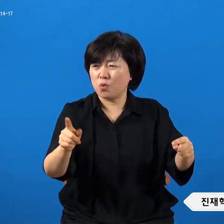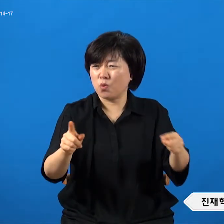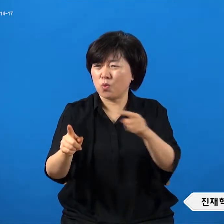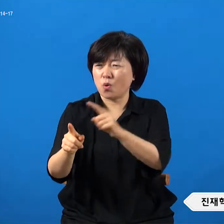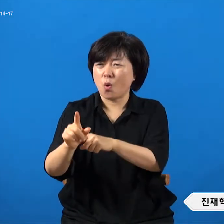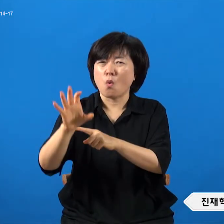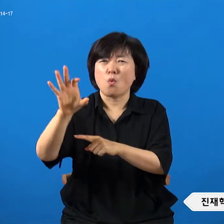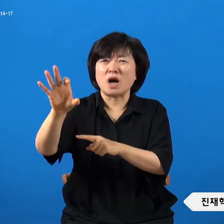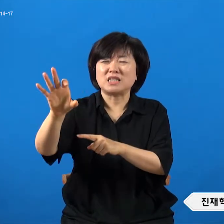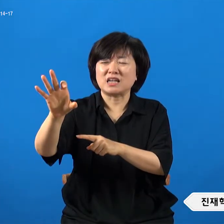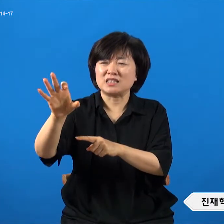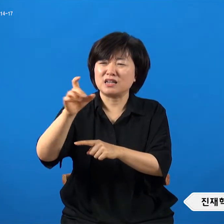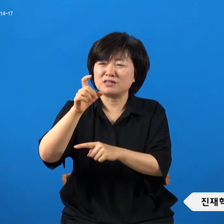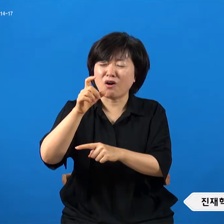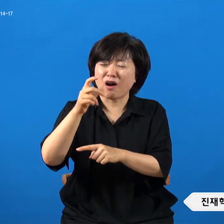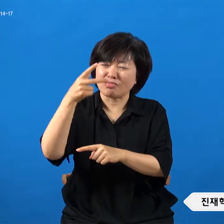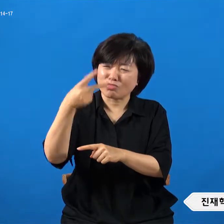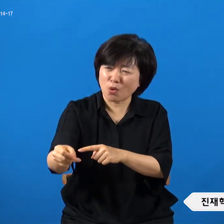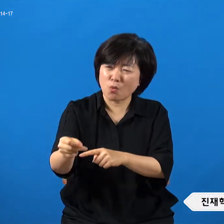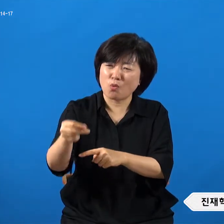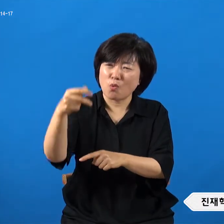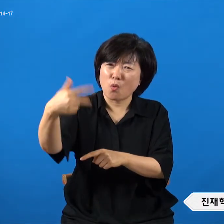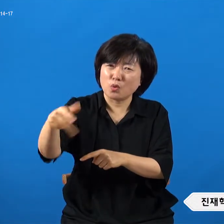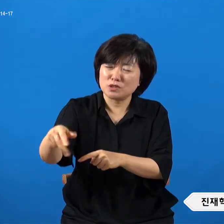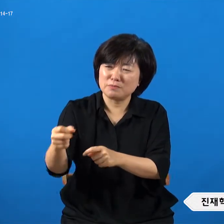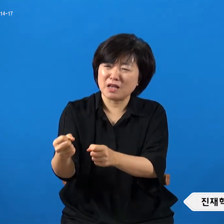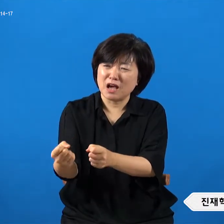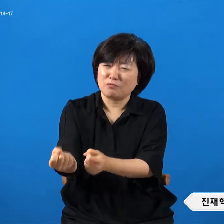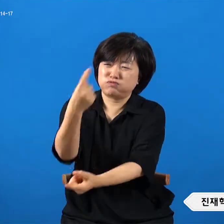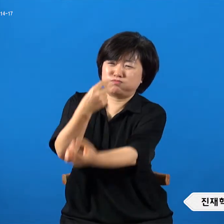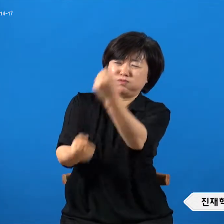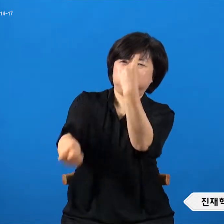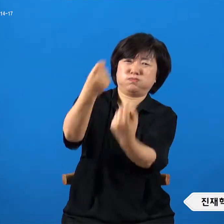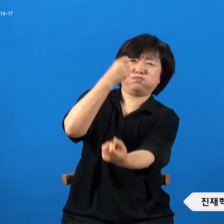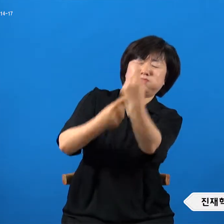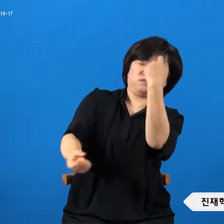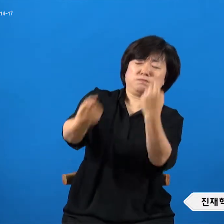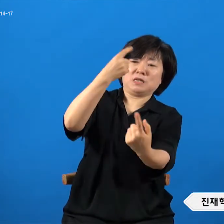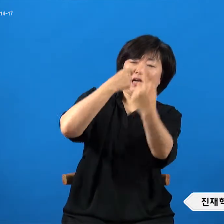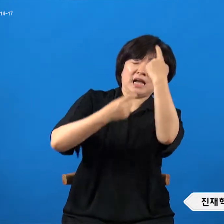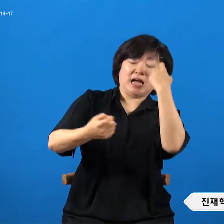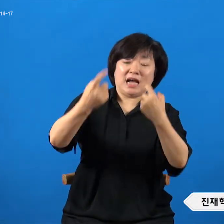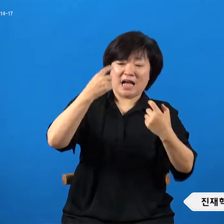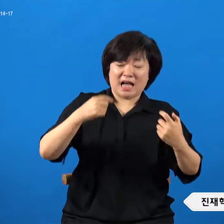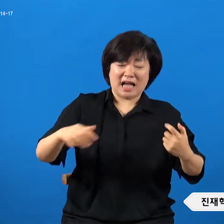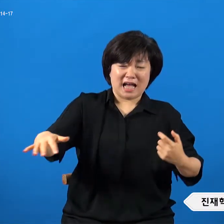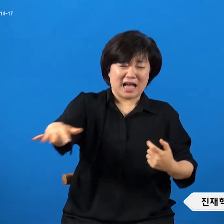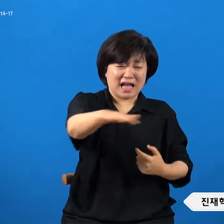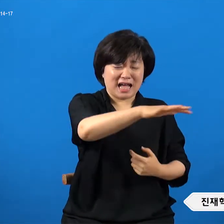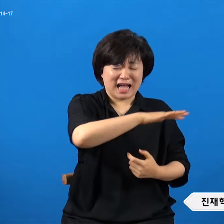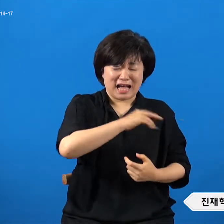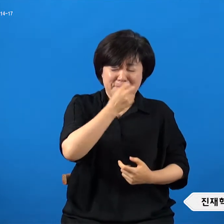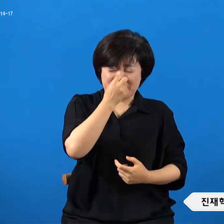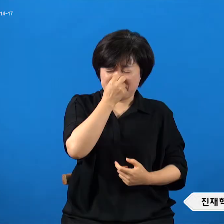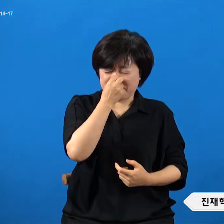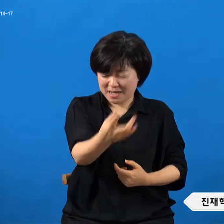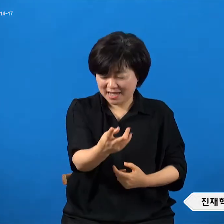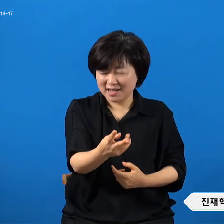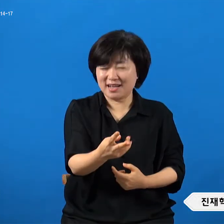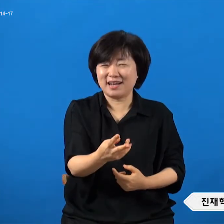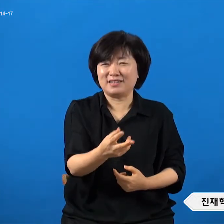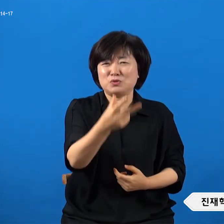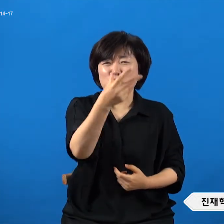화장실에서 오물들이 튀어나와서 경로 잔치를 시작하기 전에 온 곳에 아주